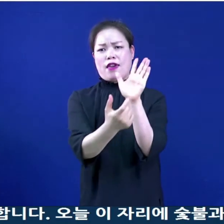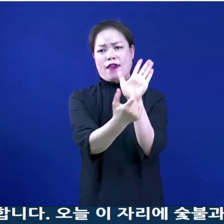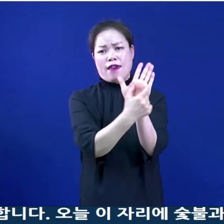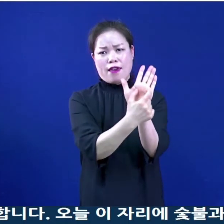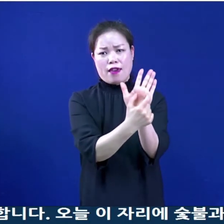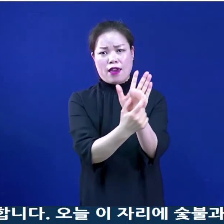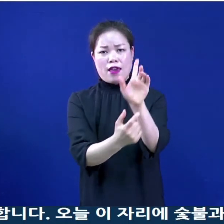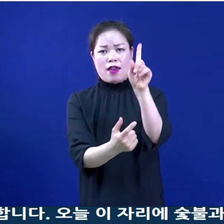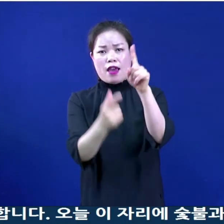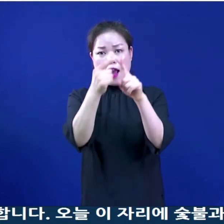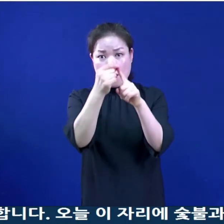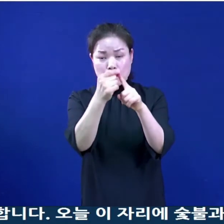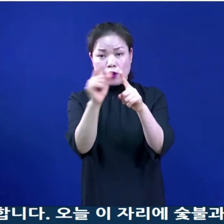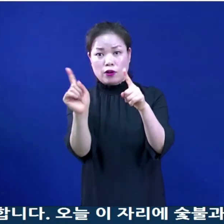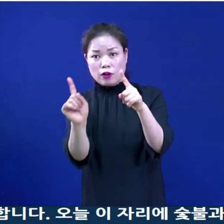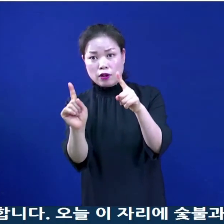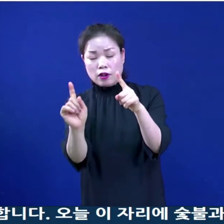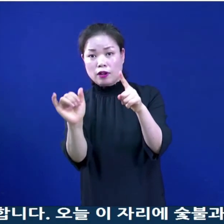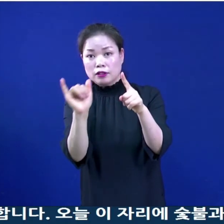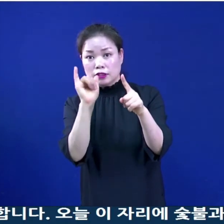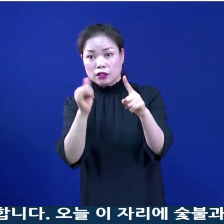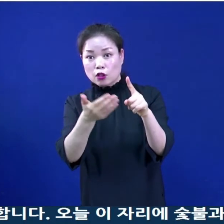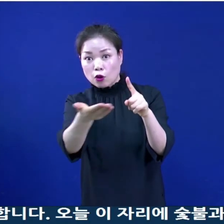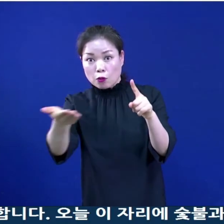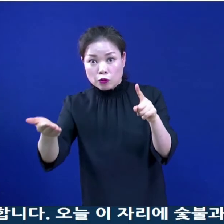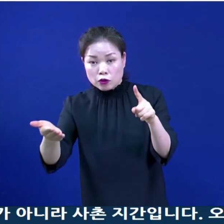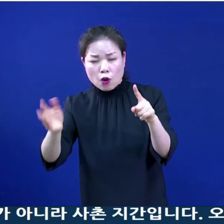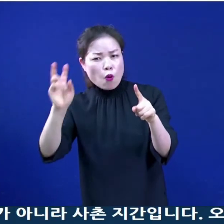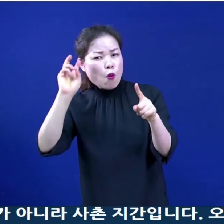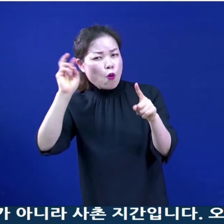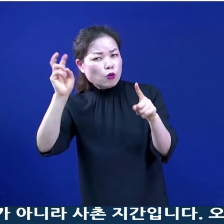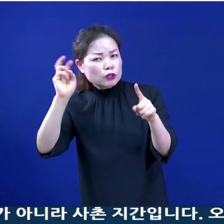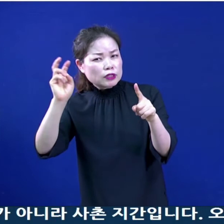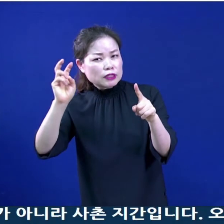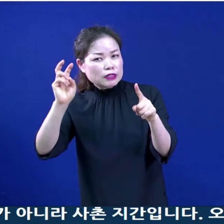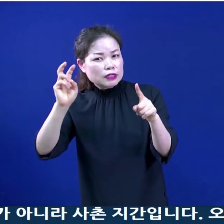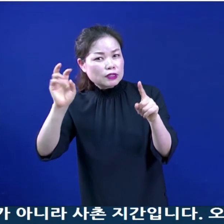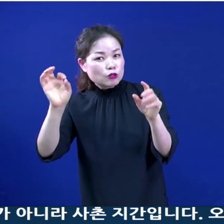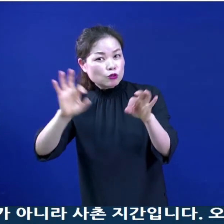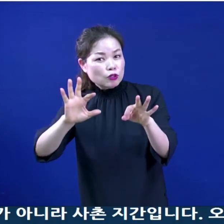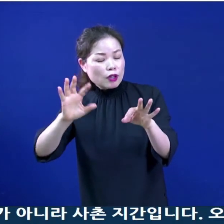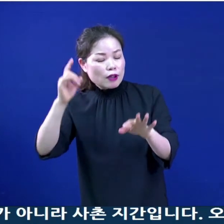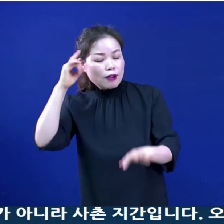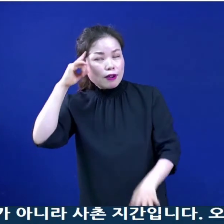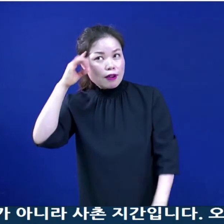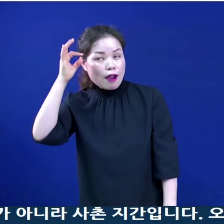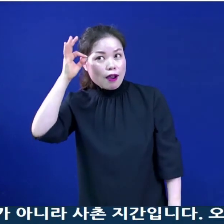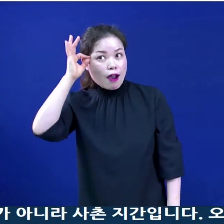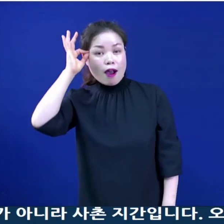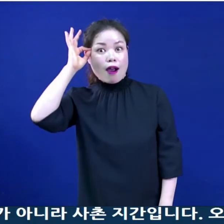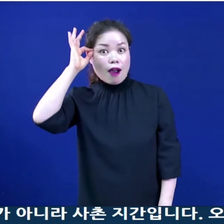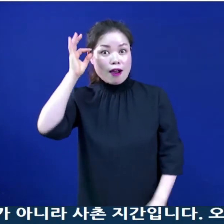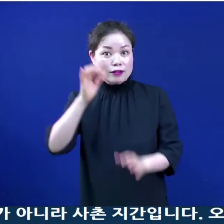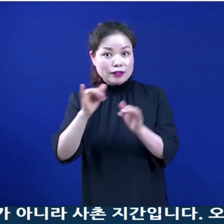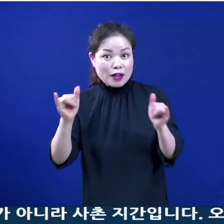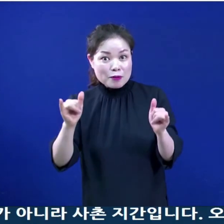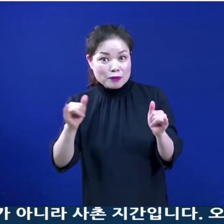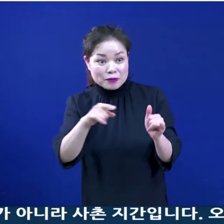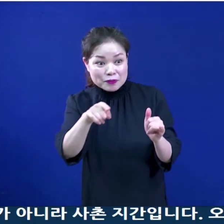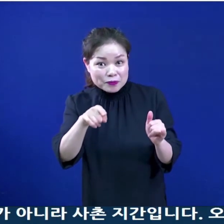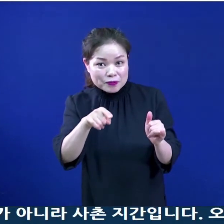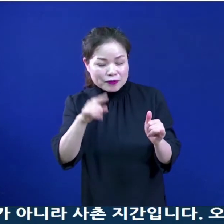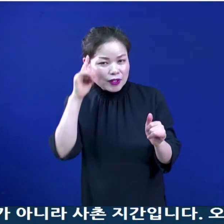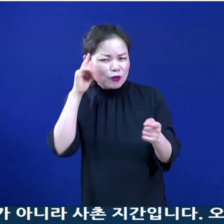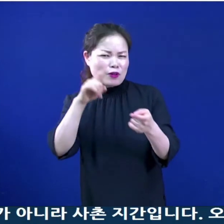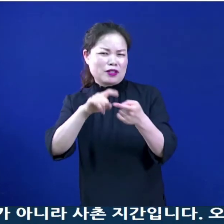번 나오는 자리가 어디인지 여러분, 혹시 이 순간에 딱 연결이 되시는 분은